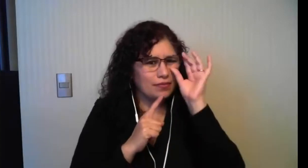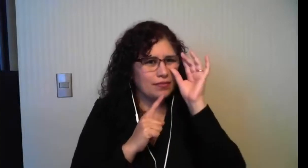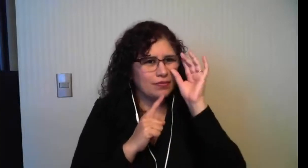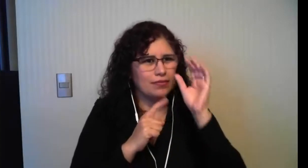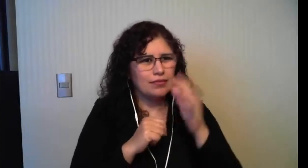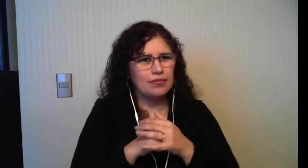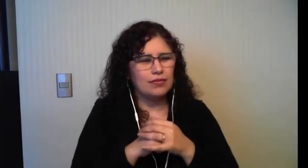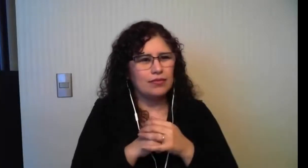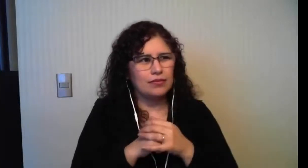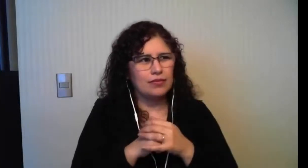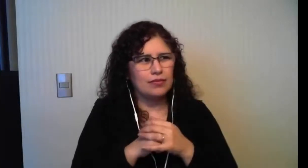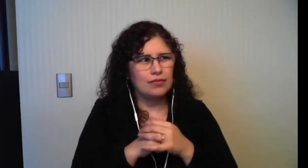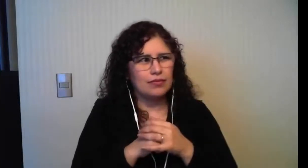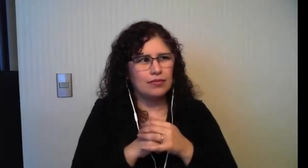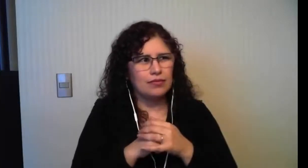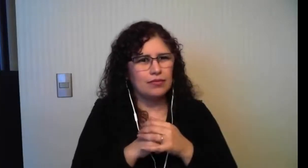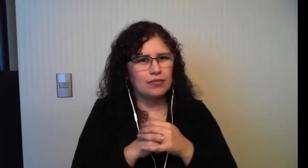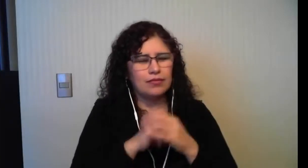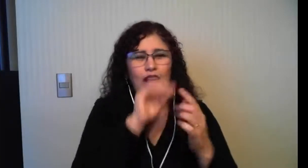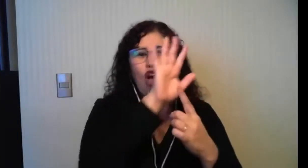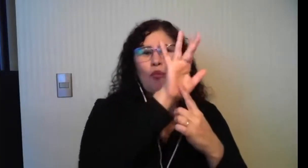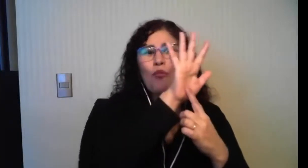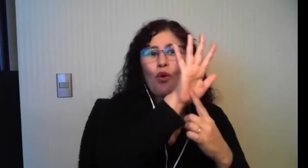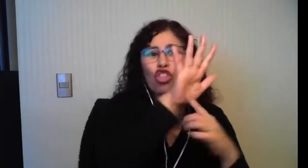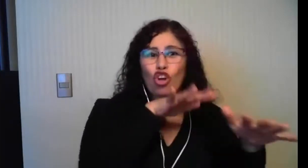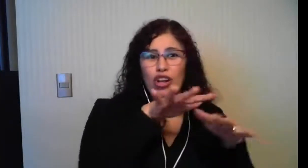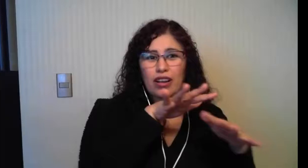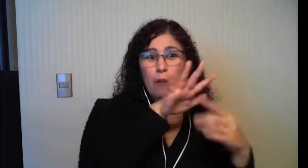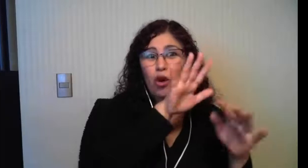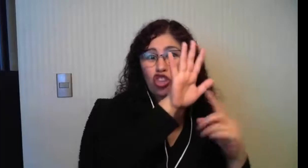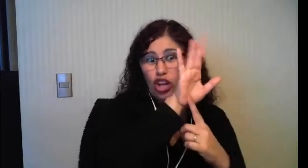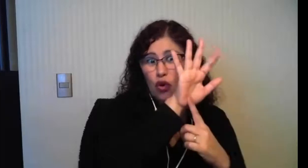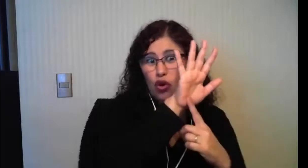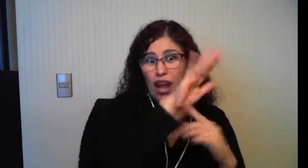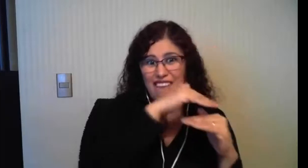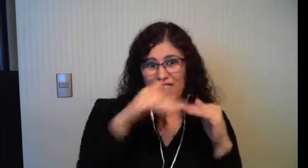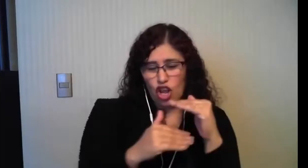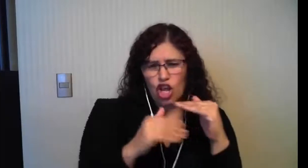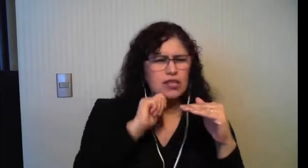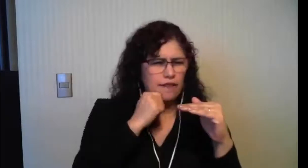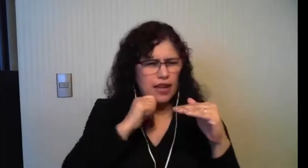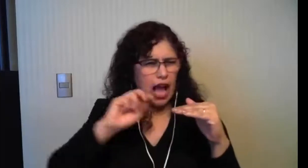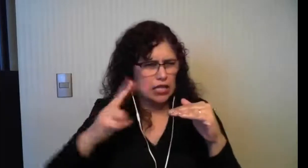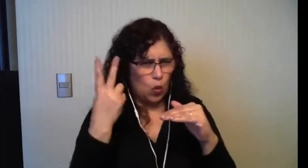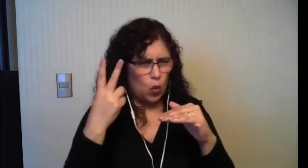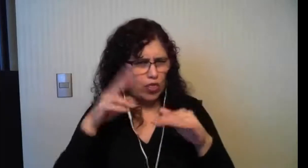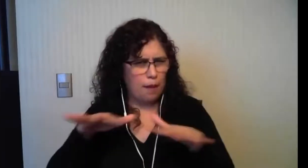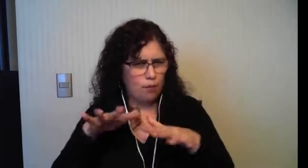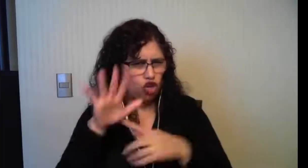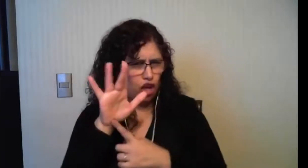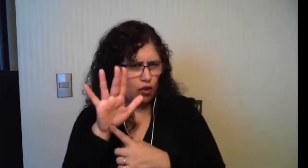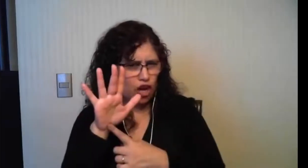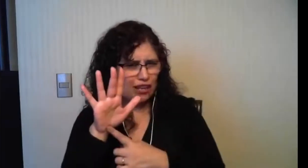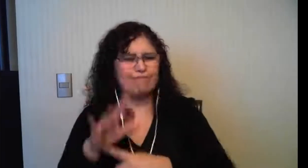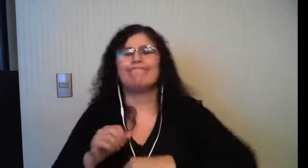como de la motoneurona inferior, ¿cierto? ¿A ese sí, se refiere a la segunda motoneurona? sí, O y